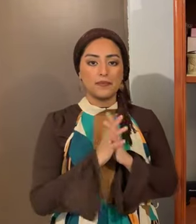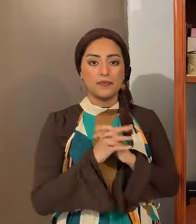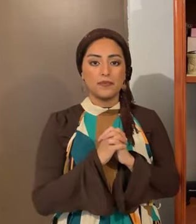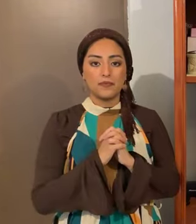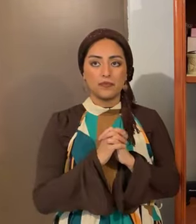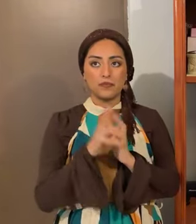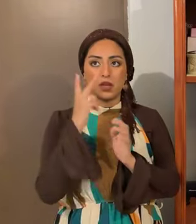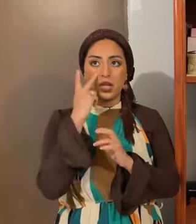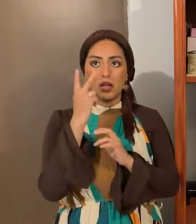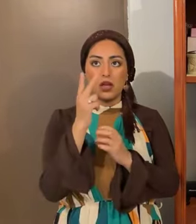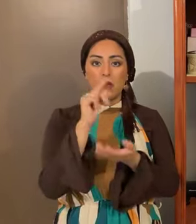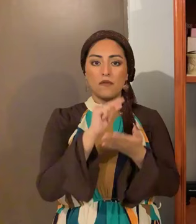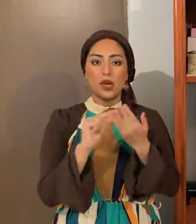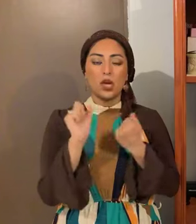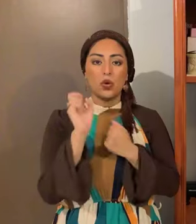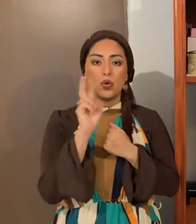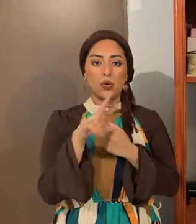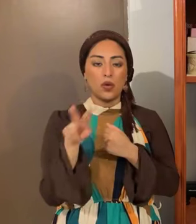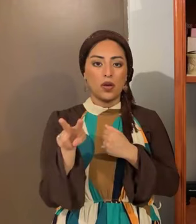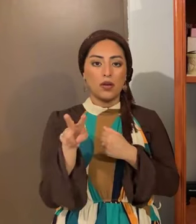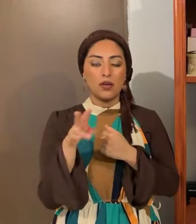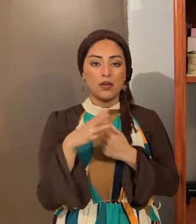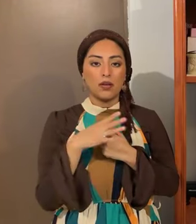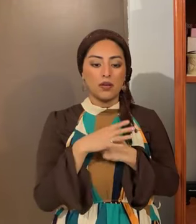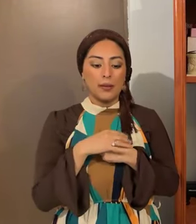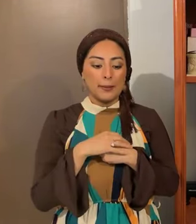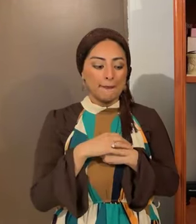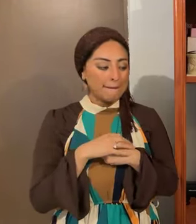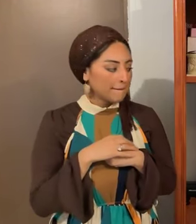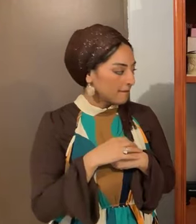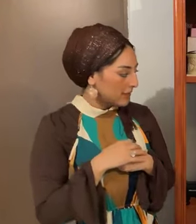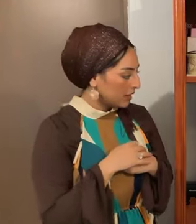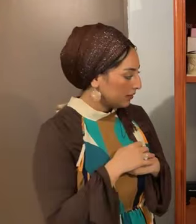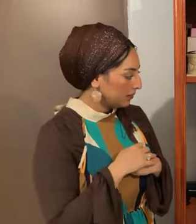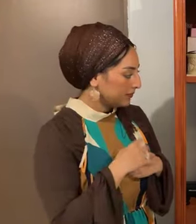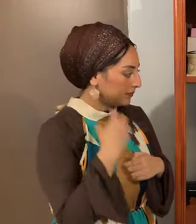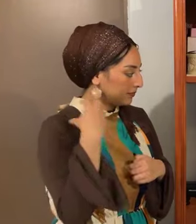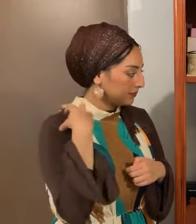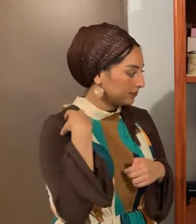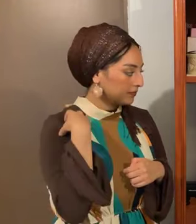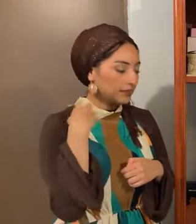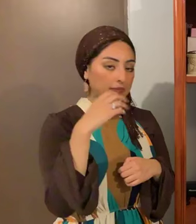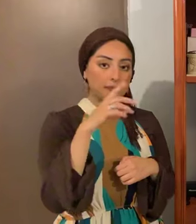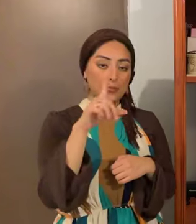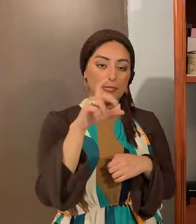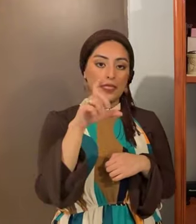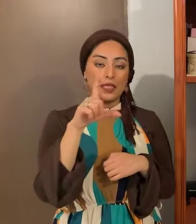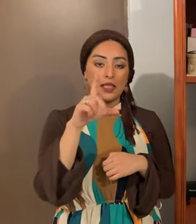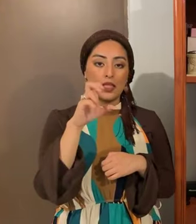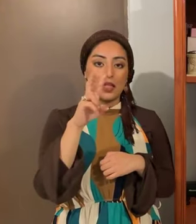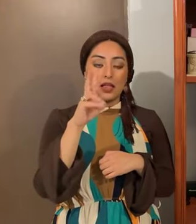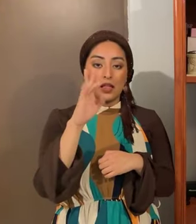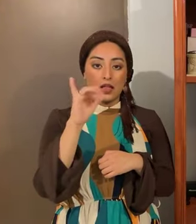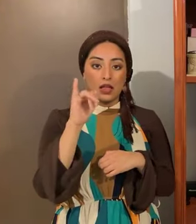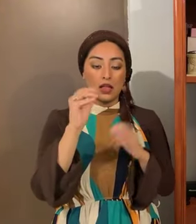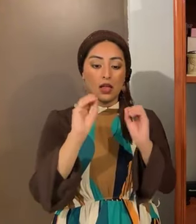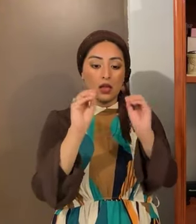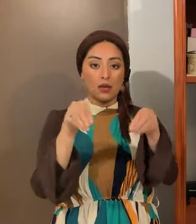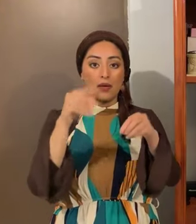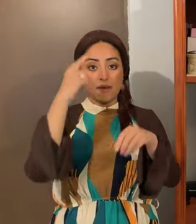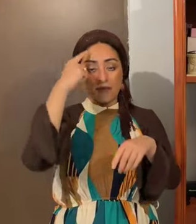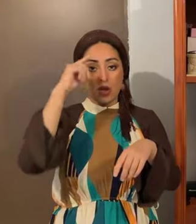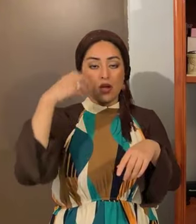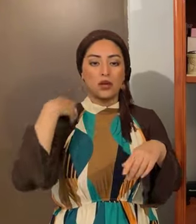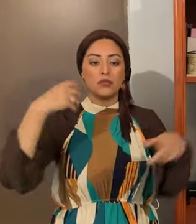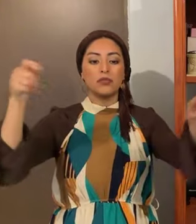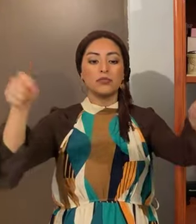al 22. Y Kenaías, principal de los levitas en la música, que fue puesto para dirigir el